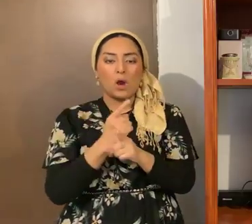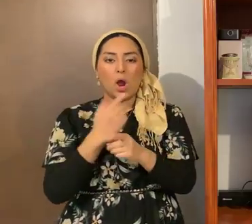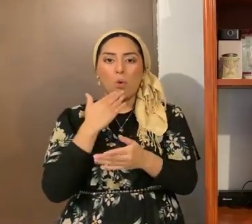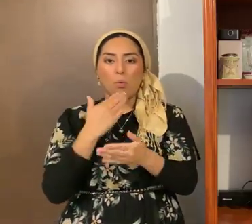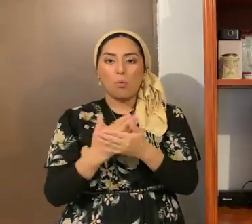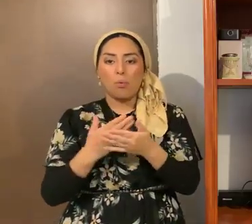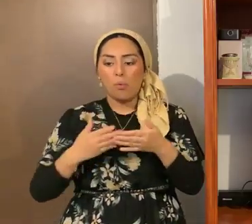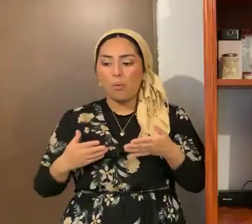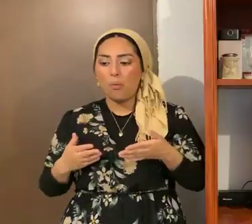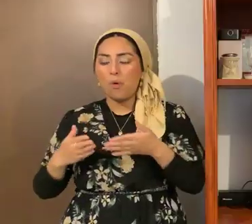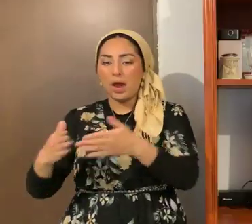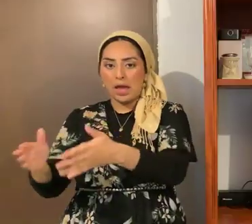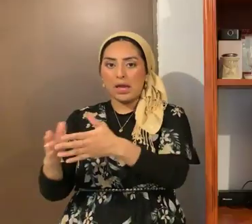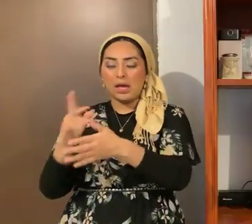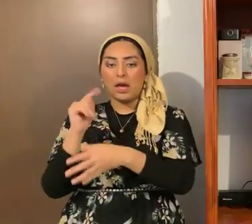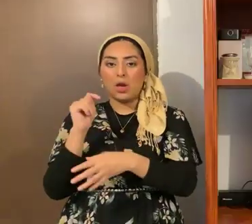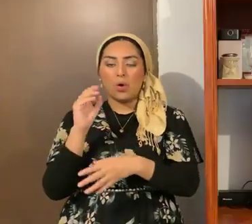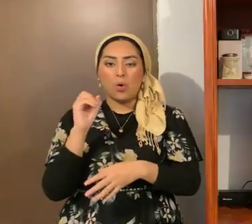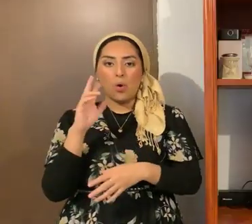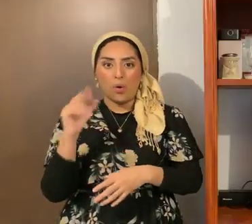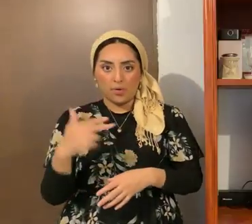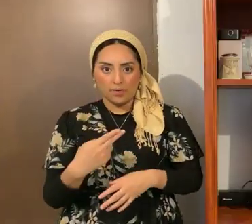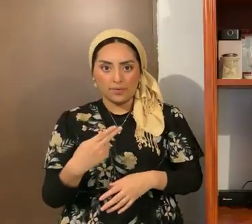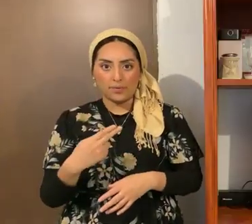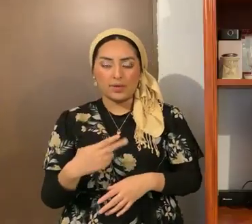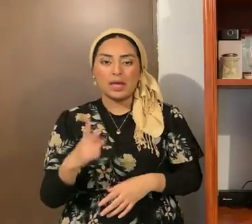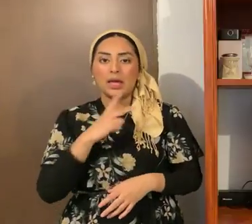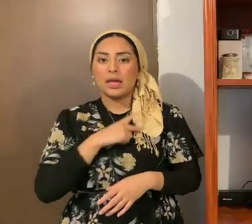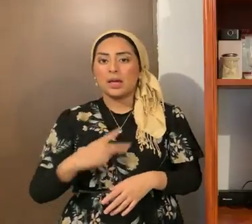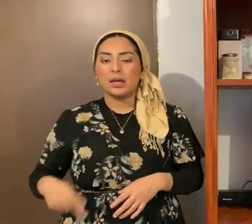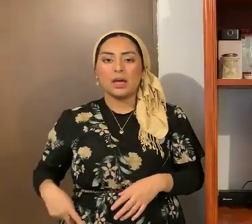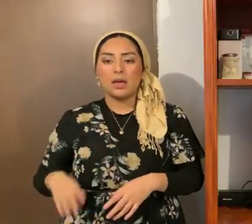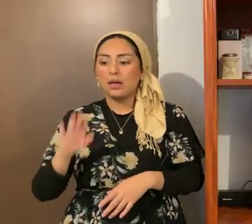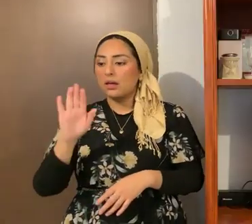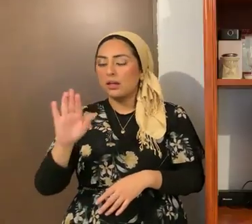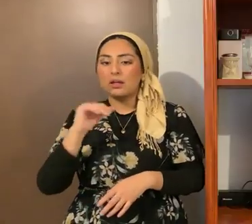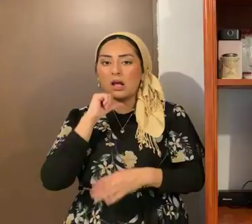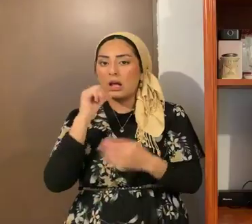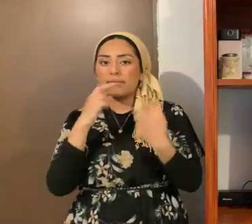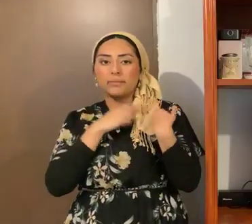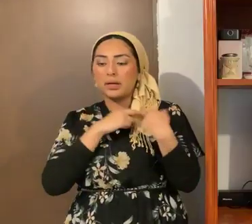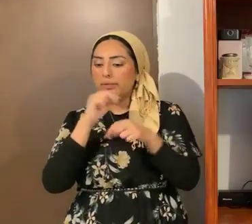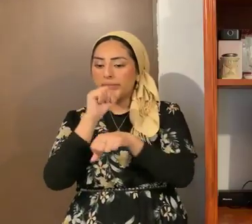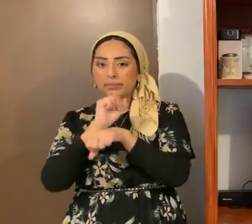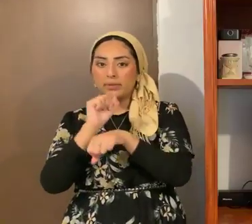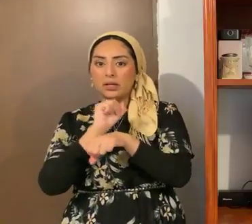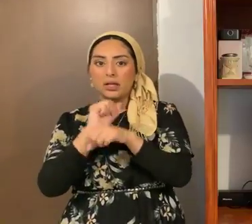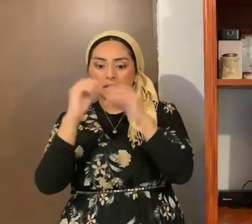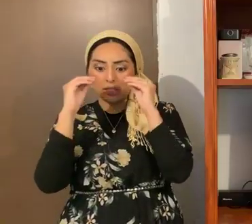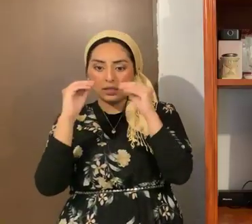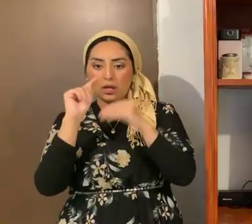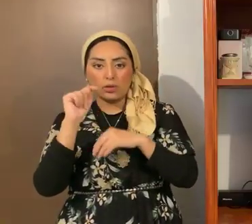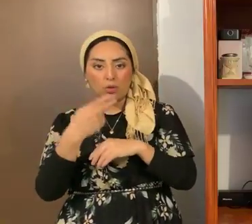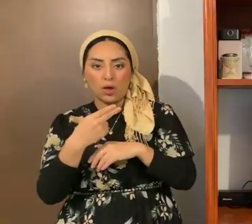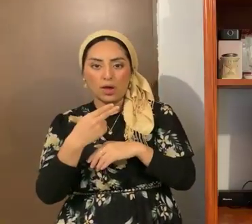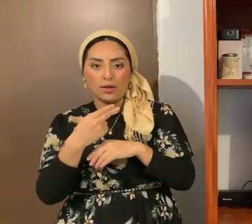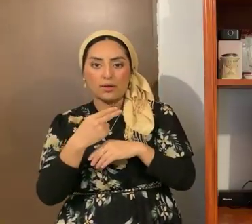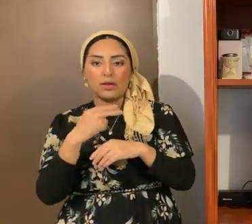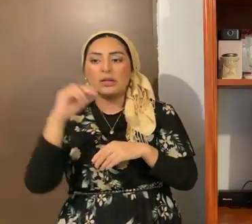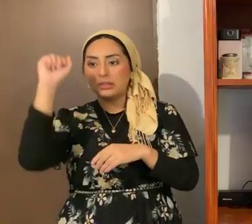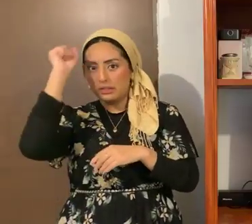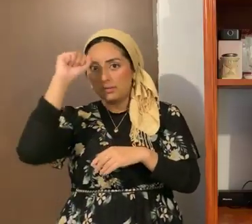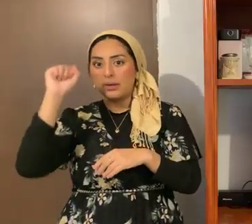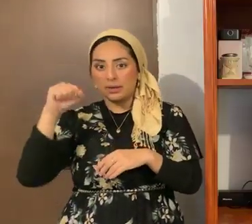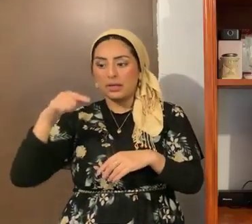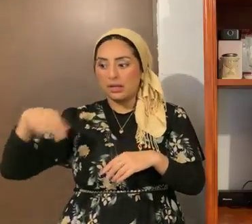y ese camino bueno y recto es la Torah. El rey no era su función del rey, pero viene el rey de reyes, Yahshua